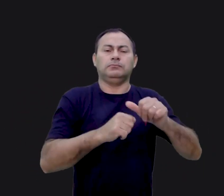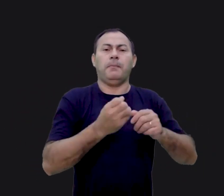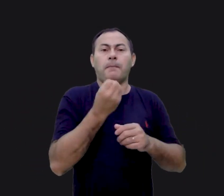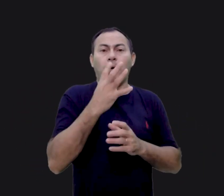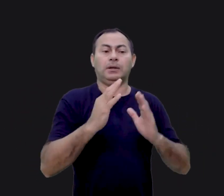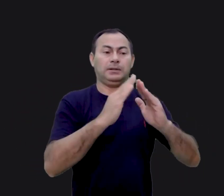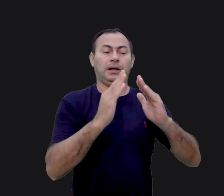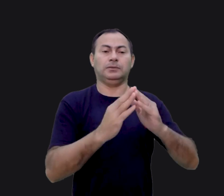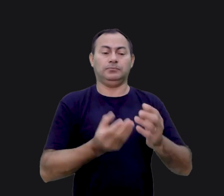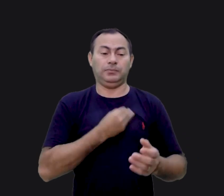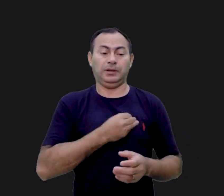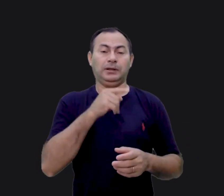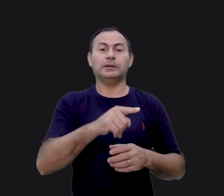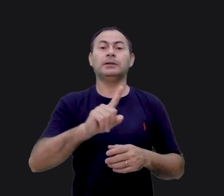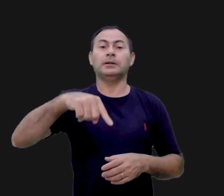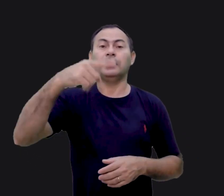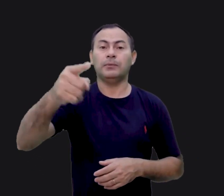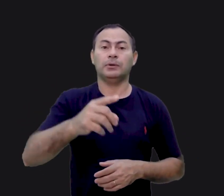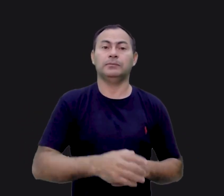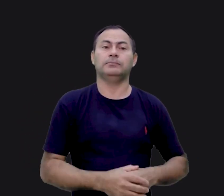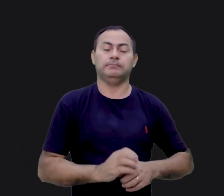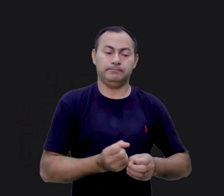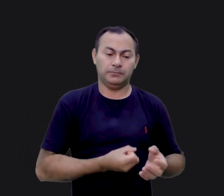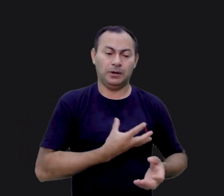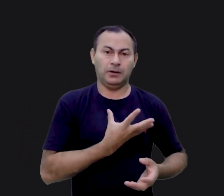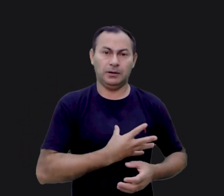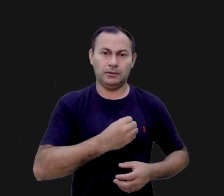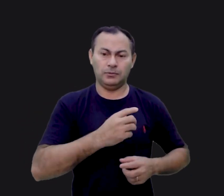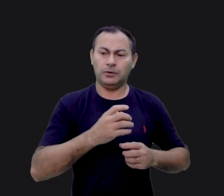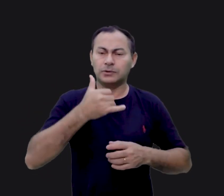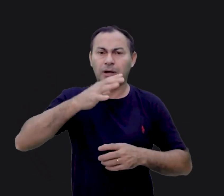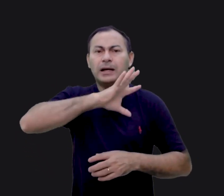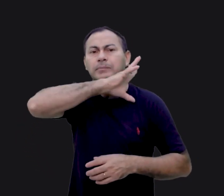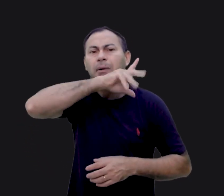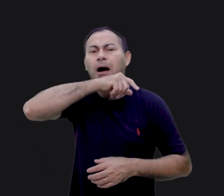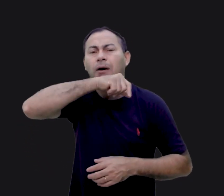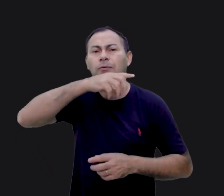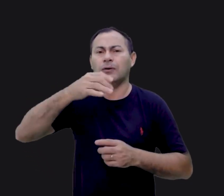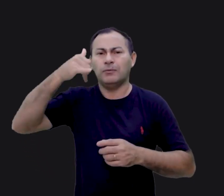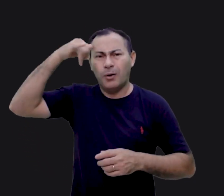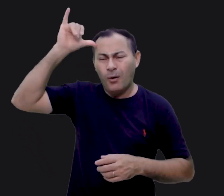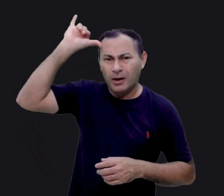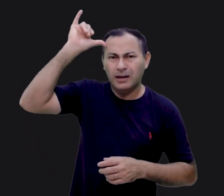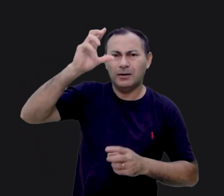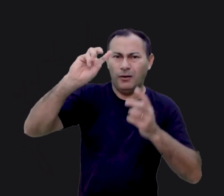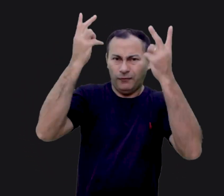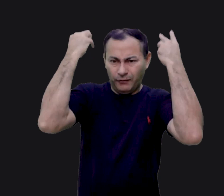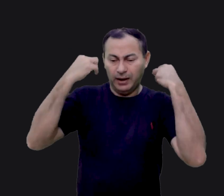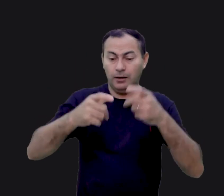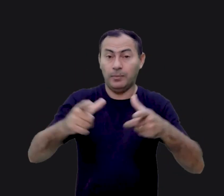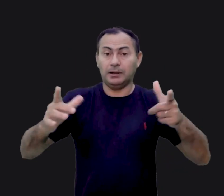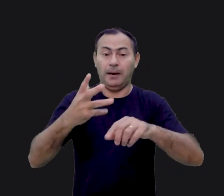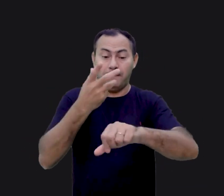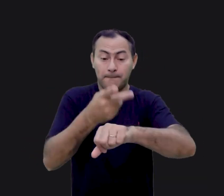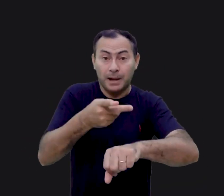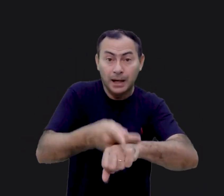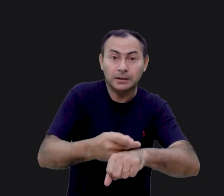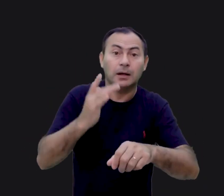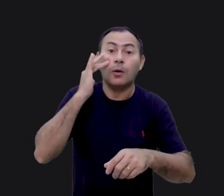edificado boas casas e habitado nelas depois de se multiplicar em suas vacas e as suas ovelhas e aumentar a prata e o ouro e tudo